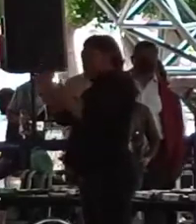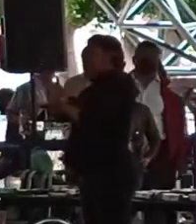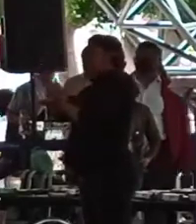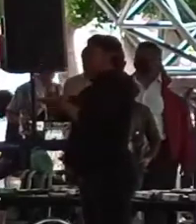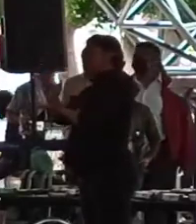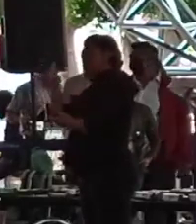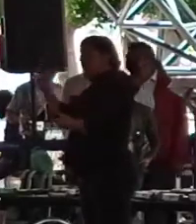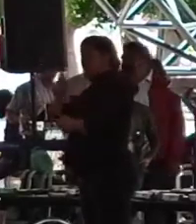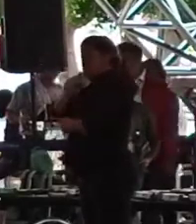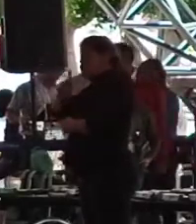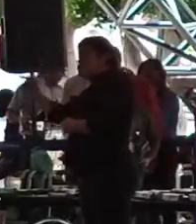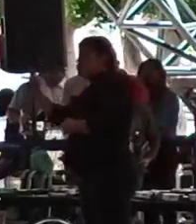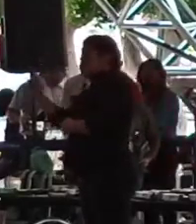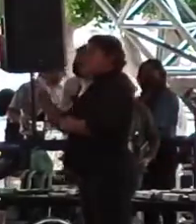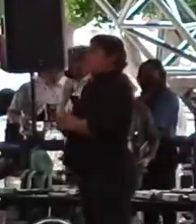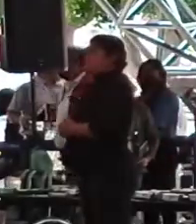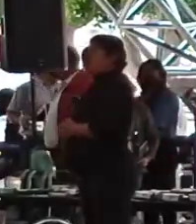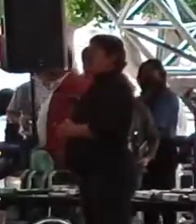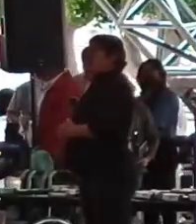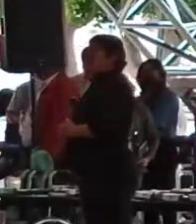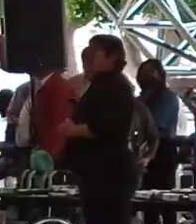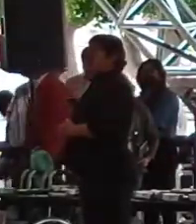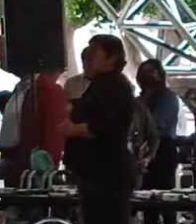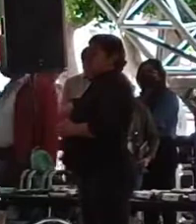todas, a todos.